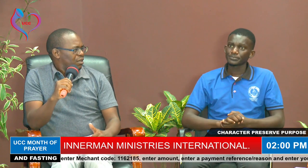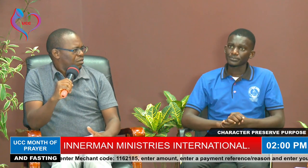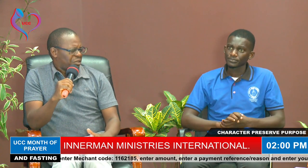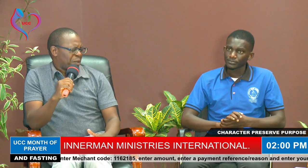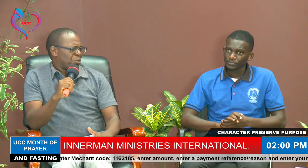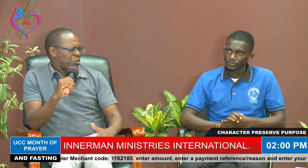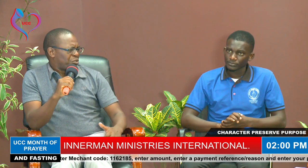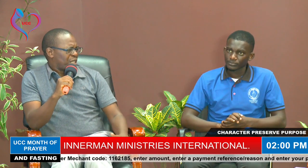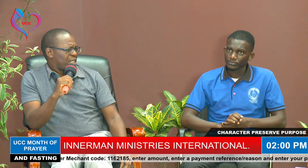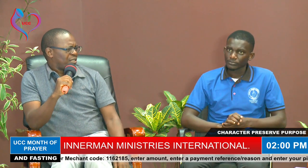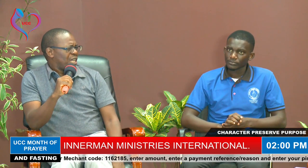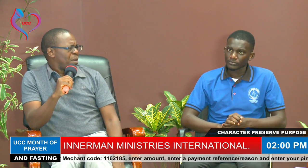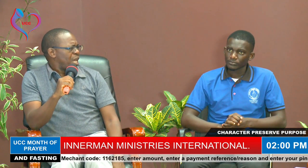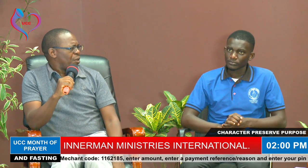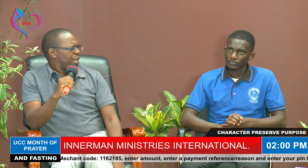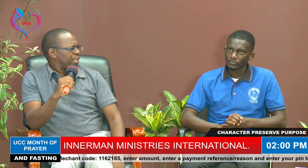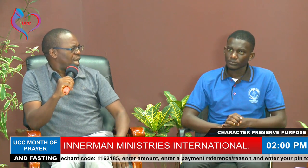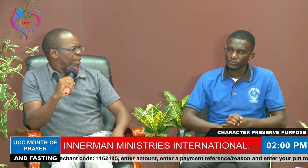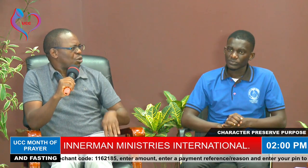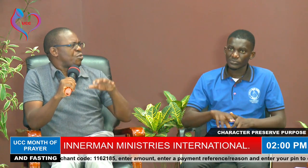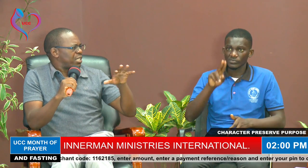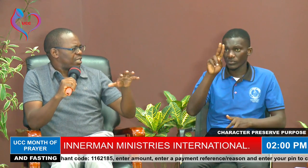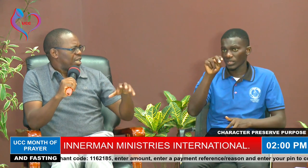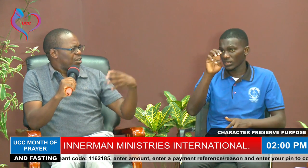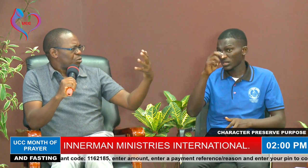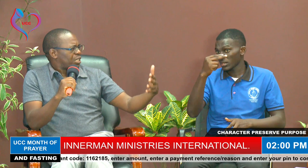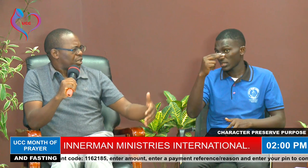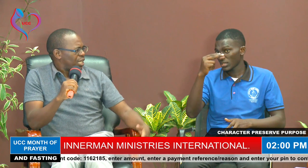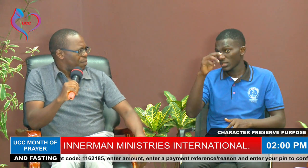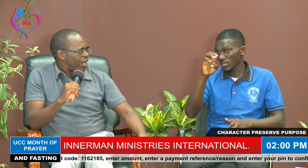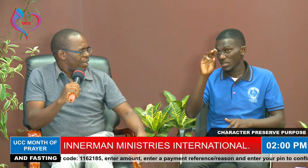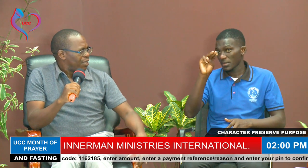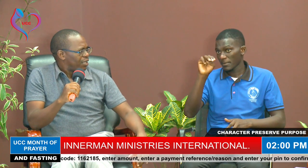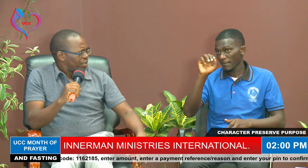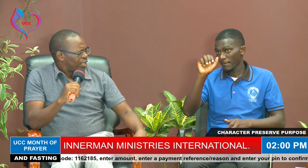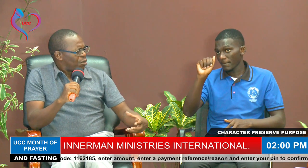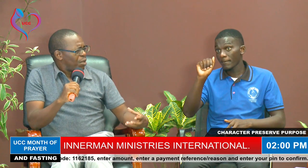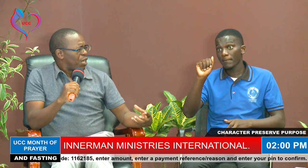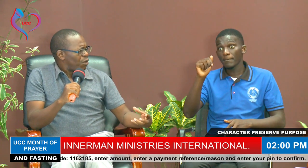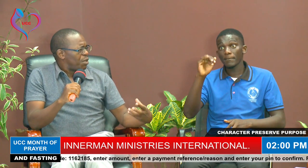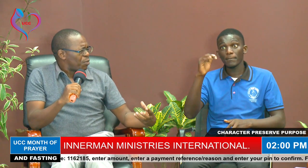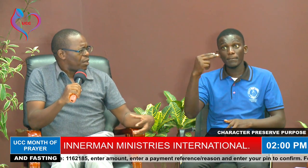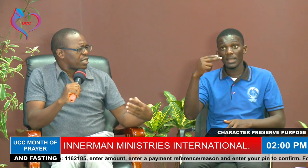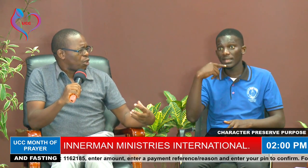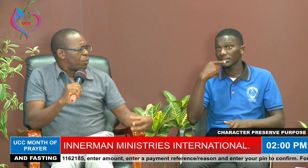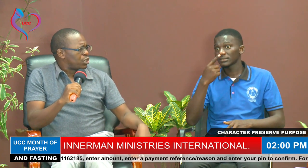you lwaki chibaji nokujukira Nehemiah yayogere ekigambo ekyo always ngeno some kitabo kya Nehemiah nakole binakole bina bamulanda nasanga